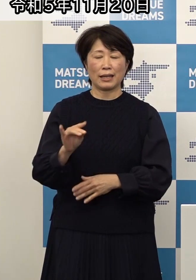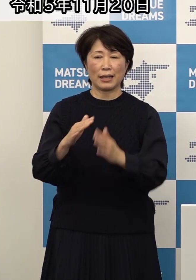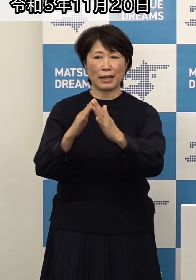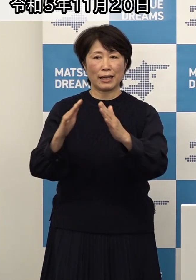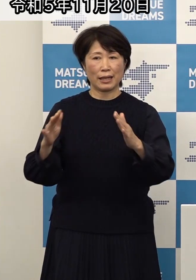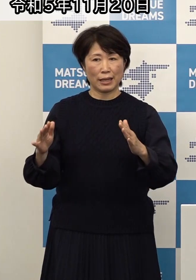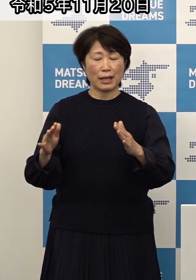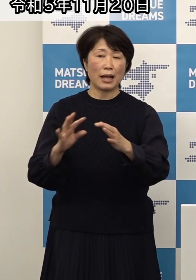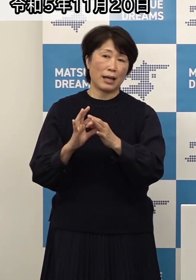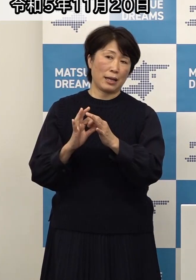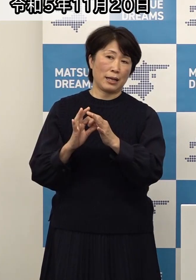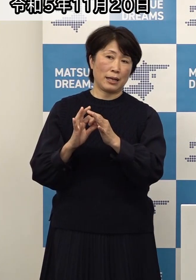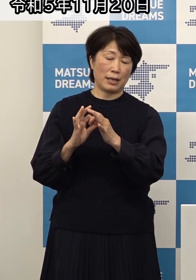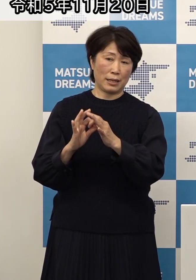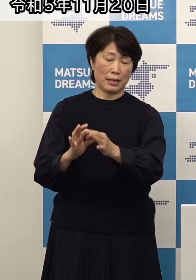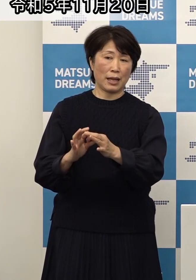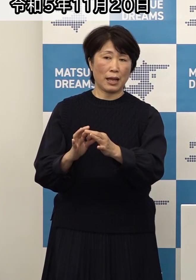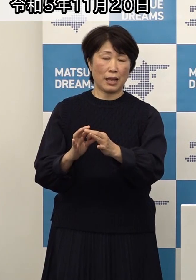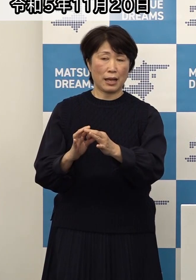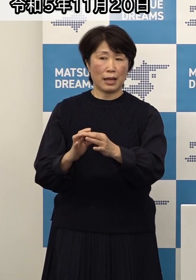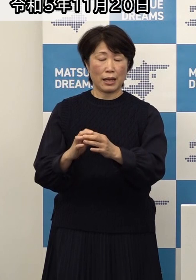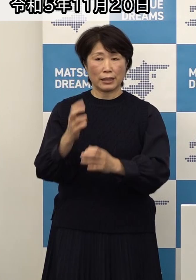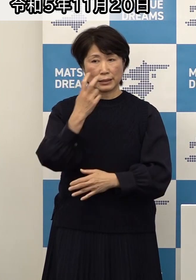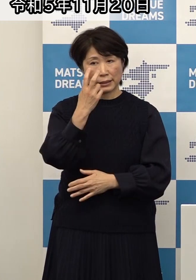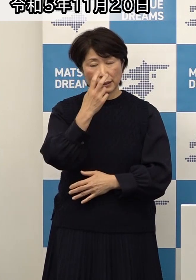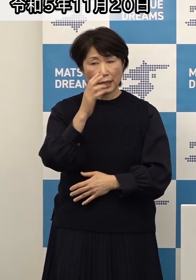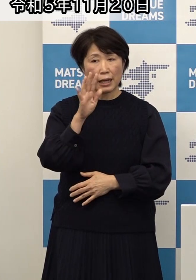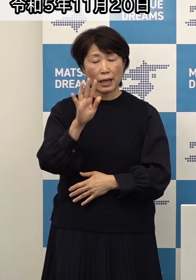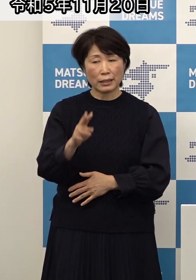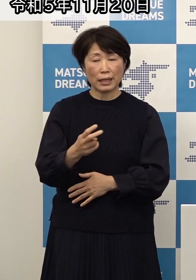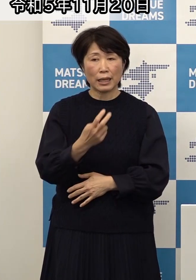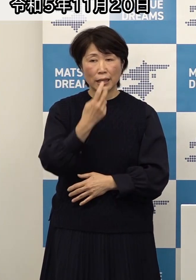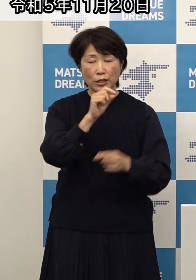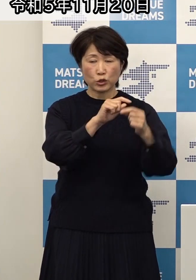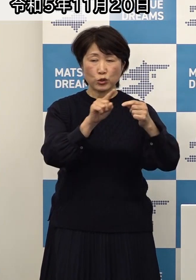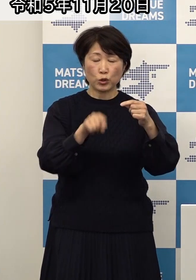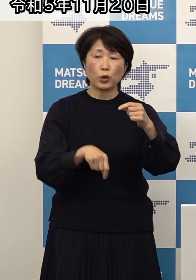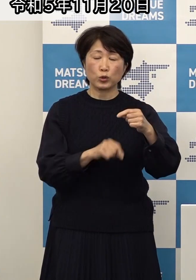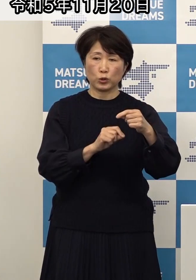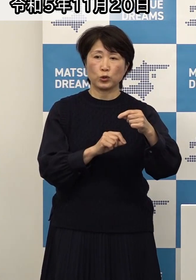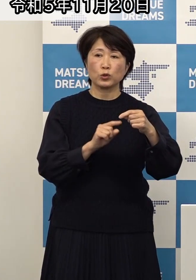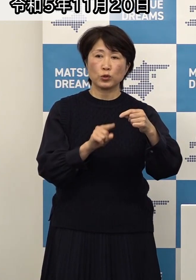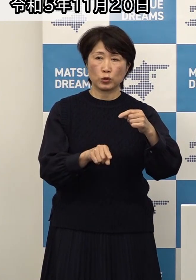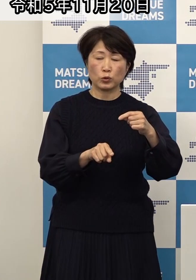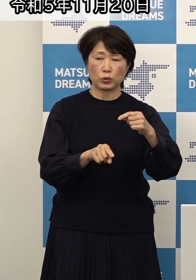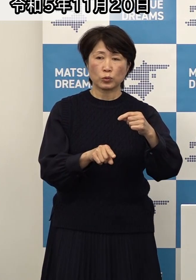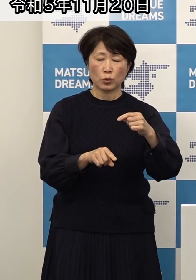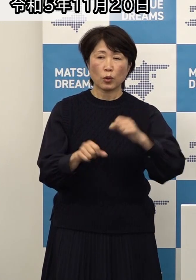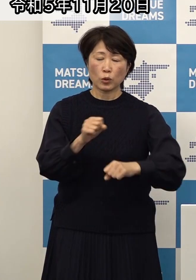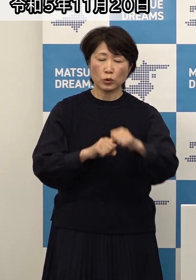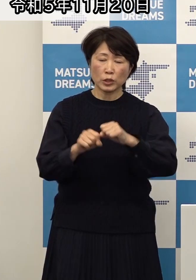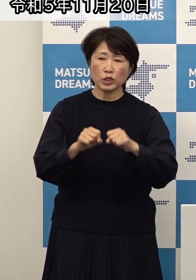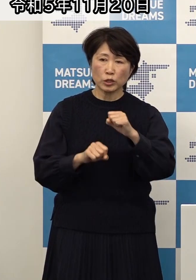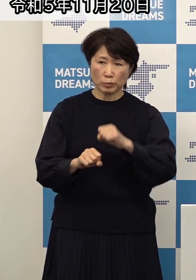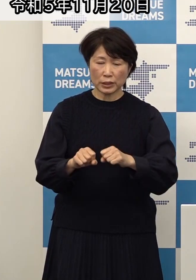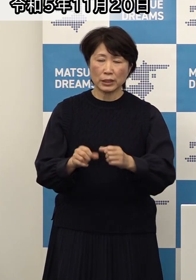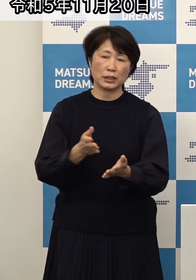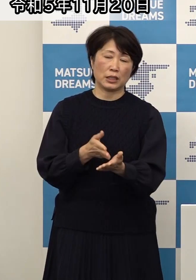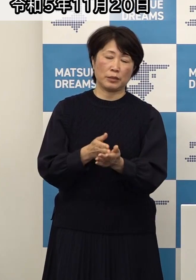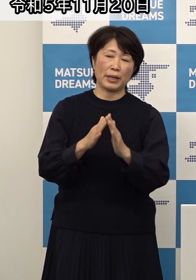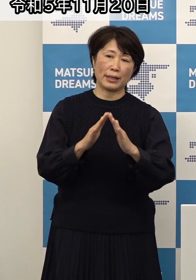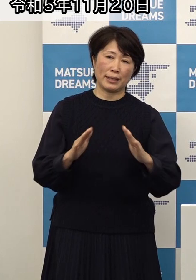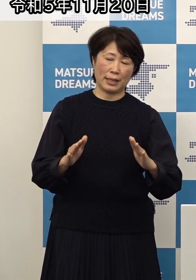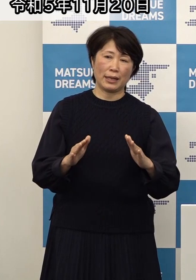経済委員会の連合審査会があって、その中でガス局の方からも直近の取り組み説明会だった